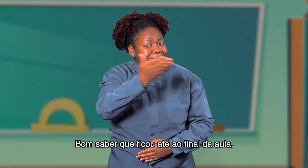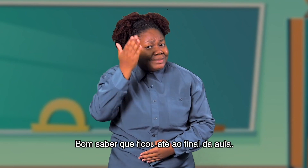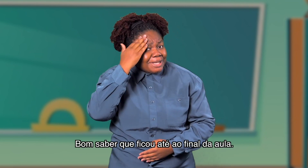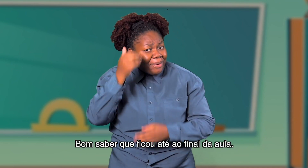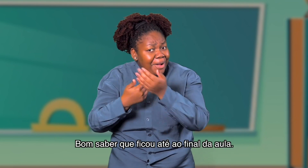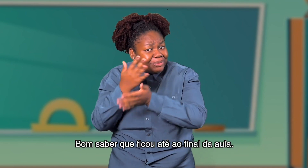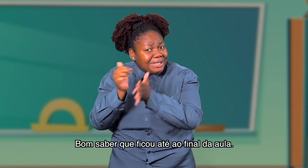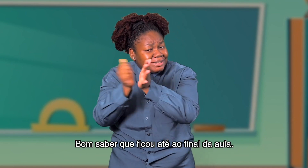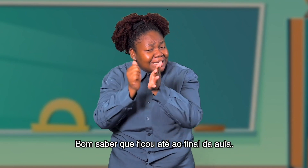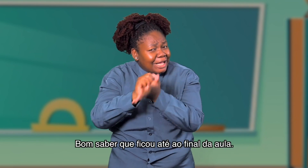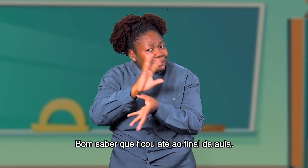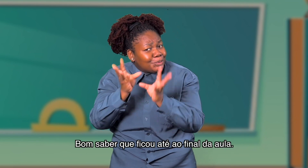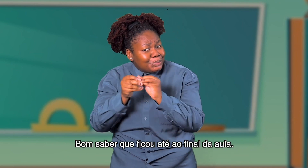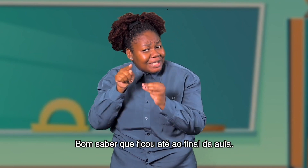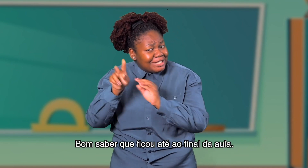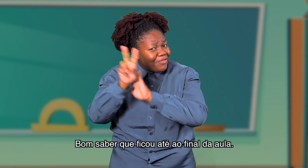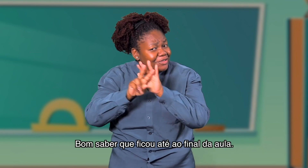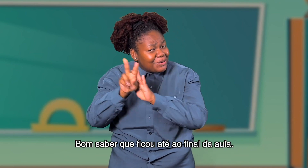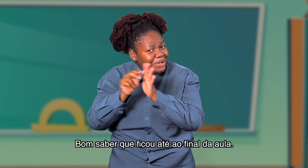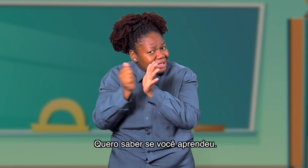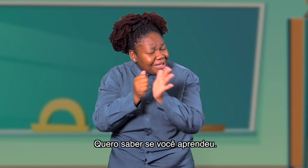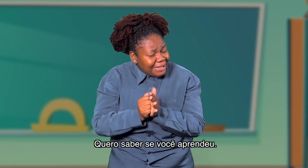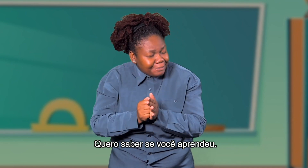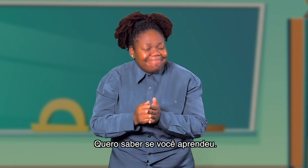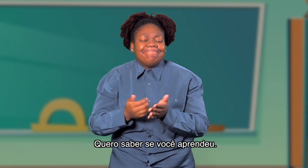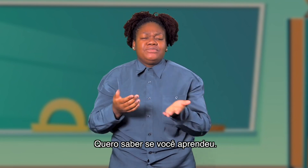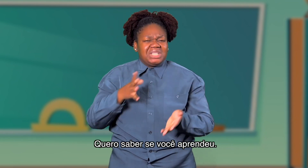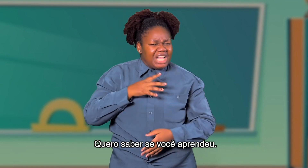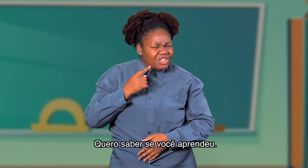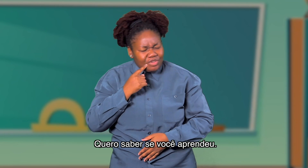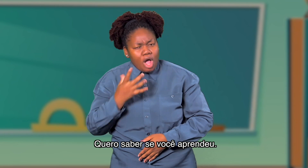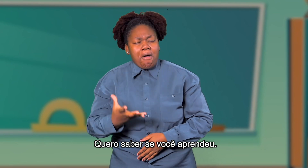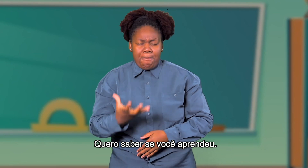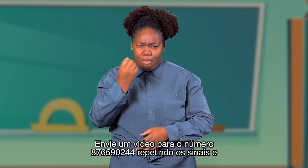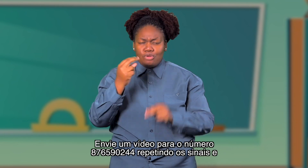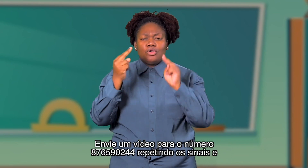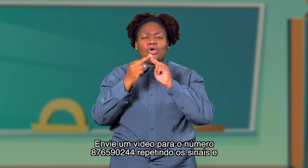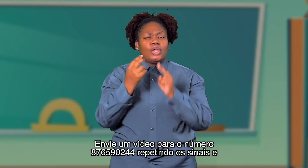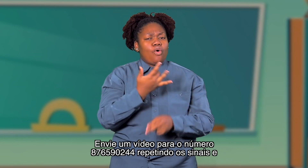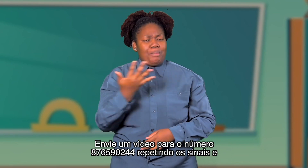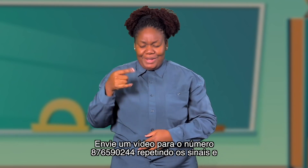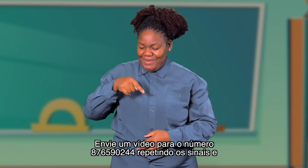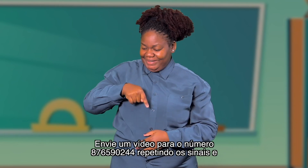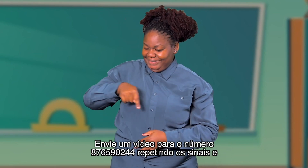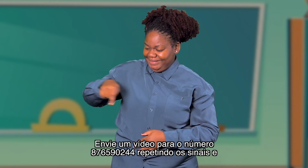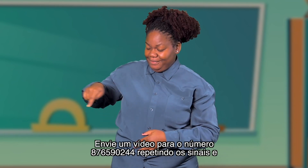Bom saber que ficou até o final da aula. Quero saber se você aprendeu. Envie um vídeo para o número